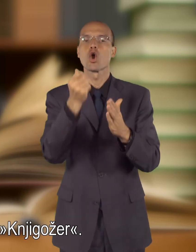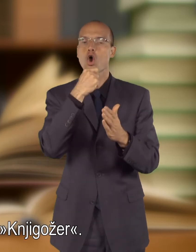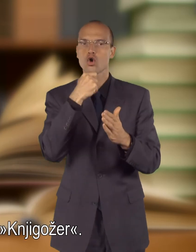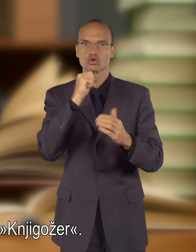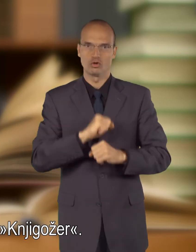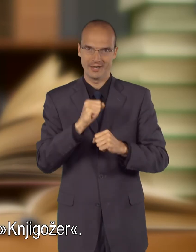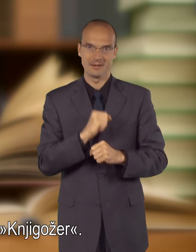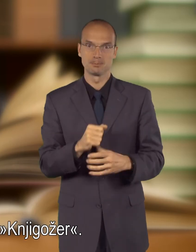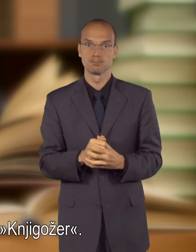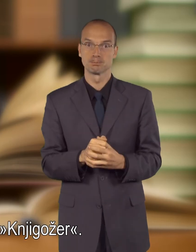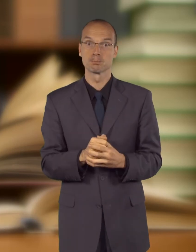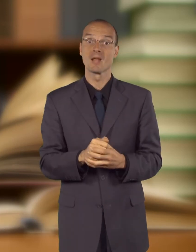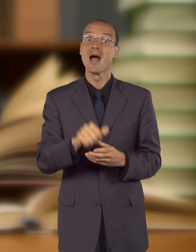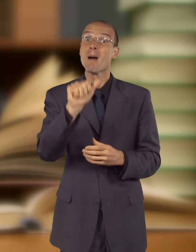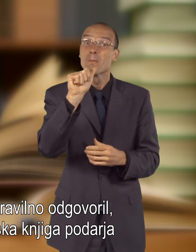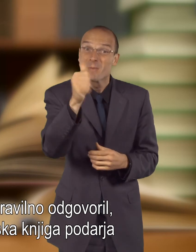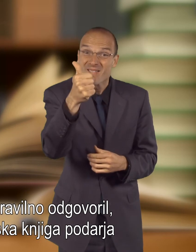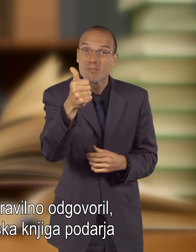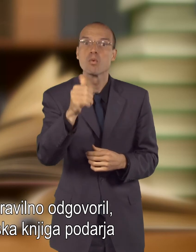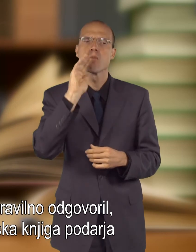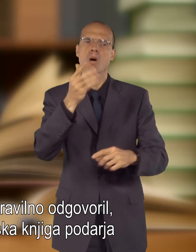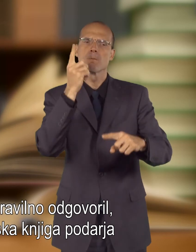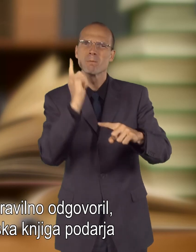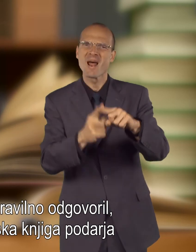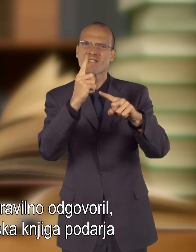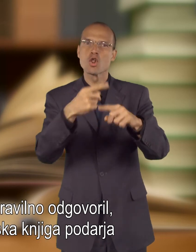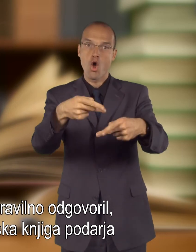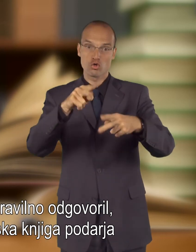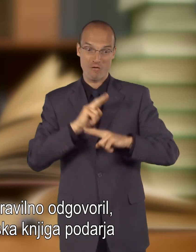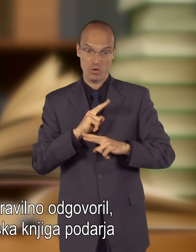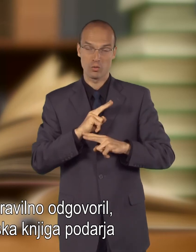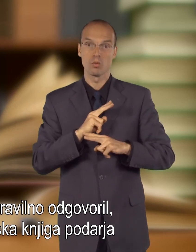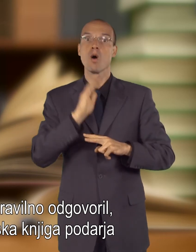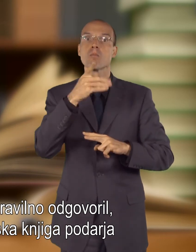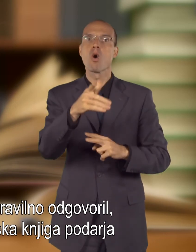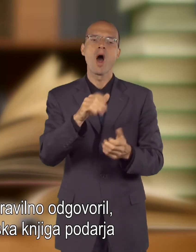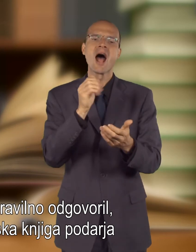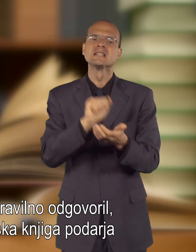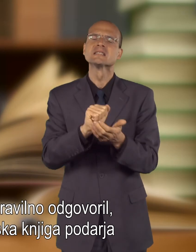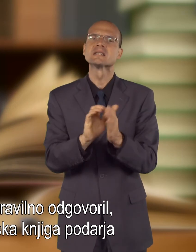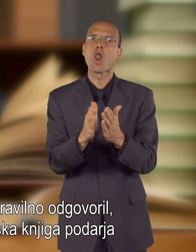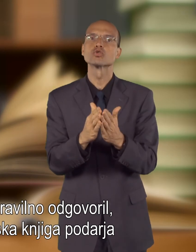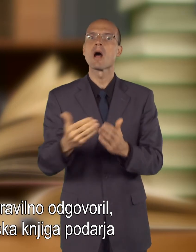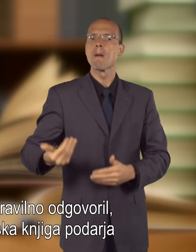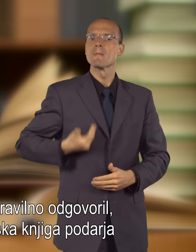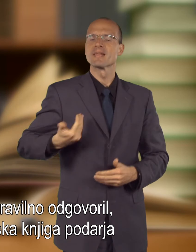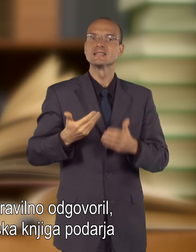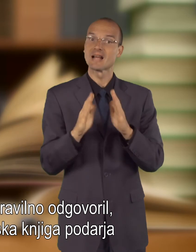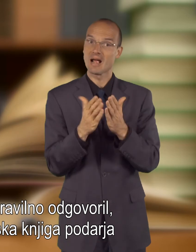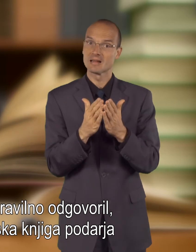spletna.pika.zveza-gns.si s pripisom Knjigožer. Prvemu, ki bo pravilno odgovoril, založba Mladinska knjiga podarja priročnik 100